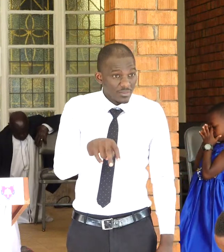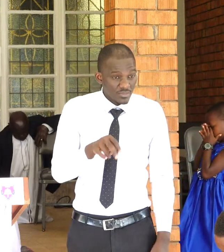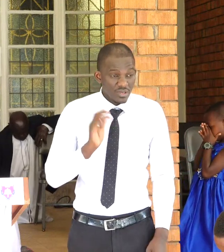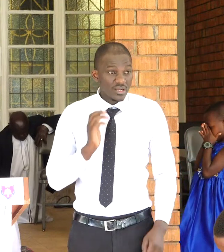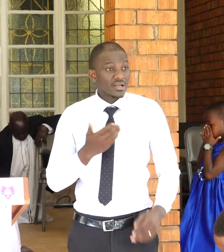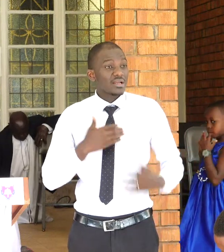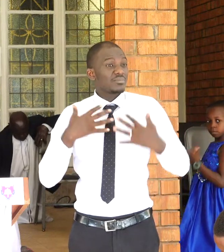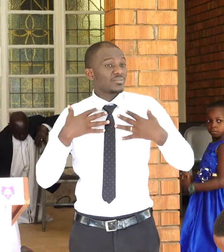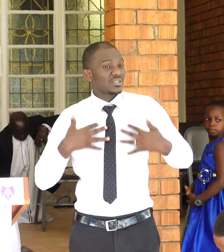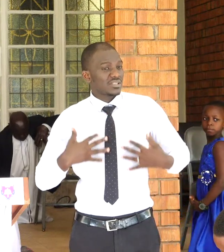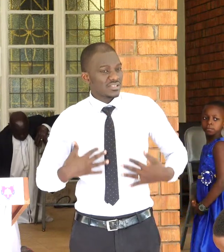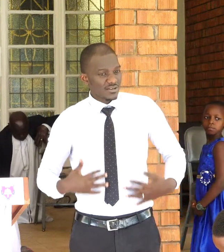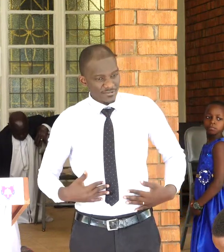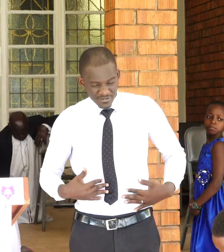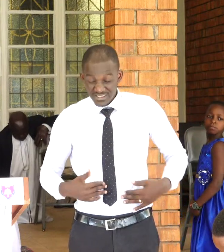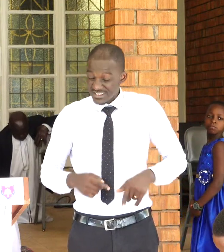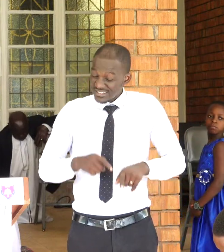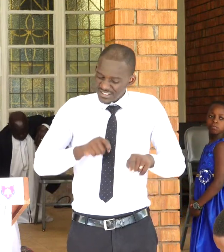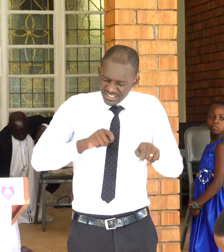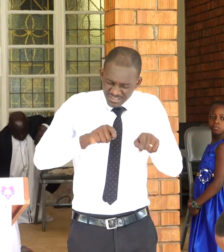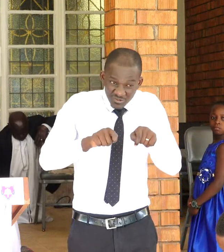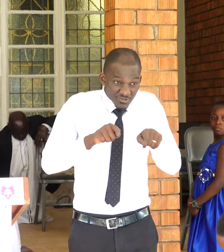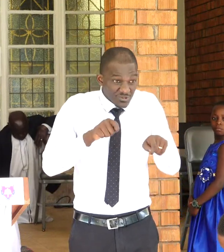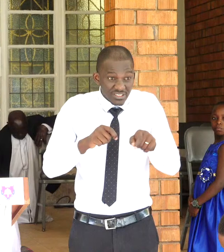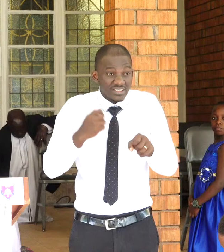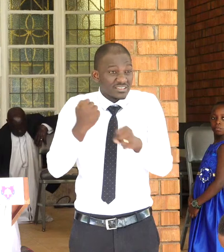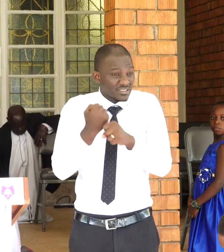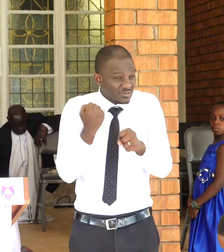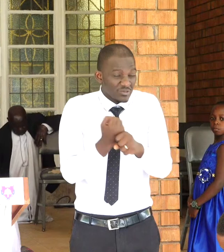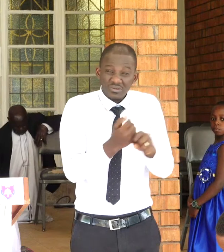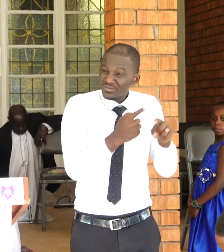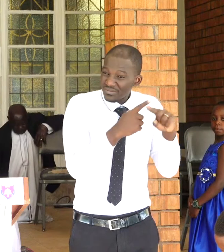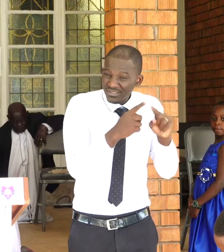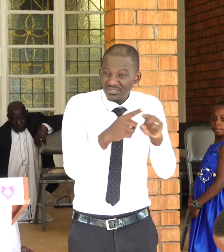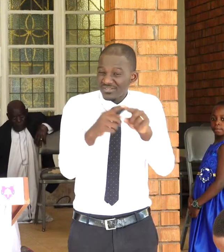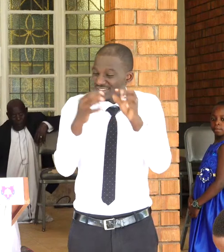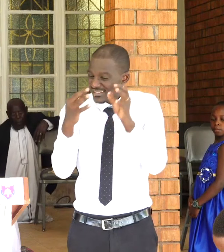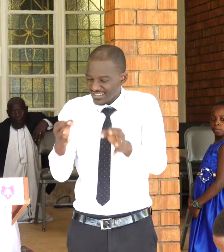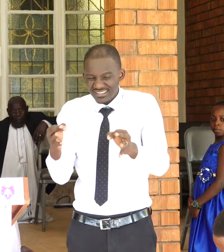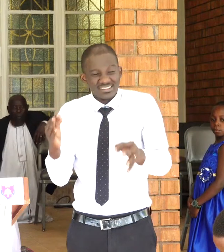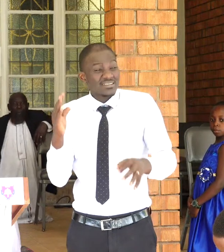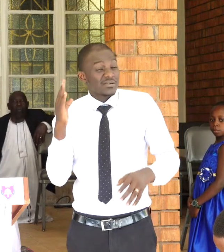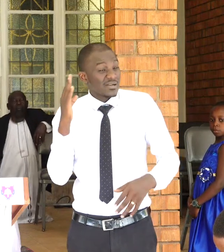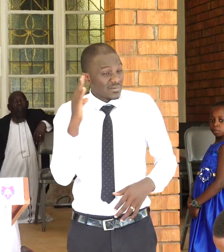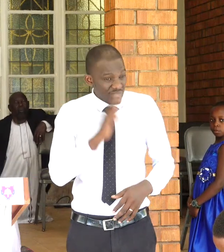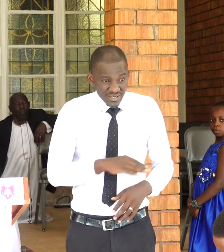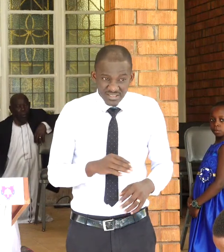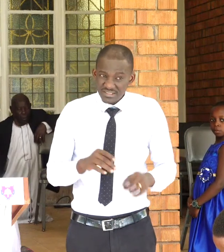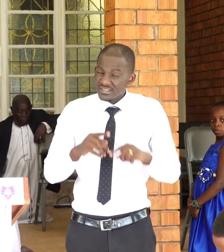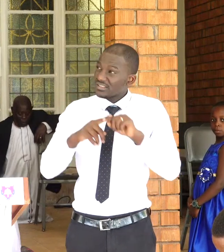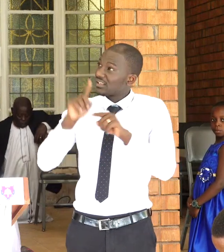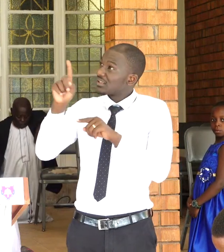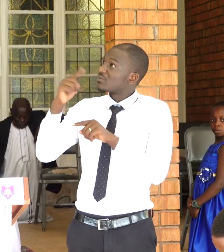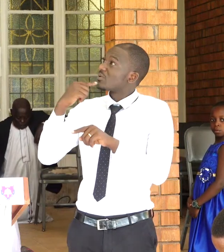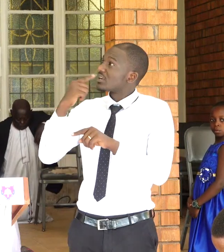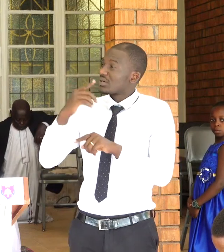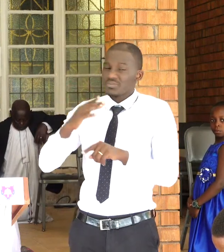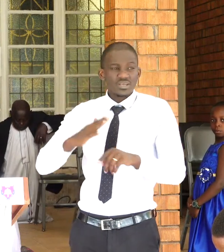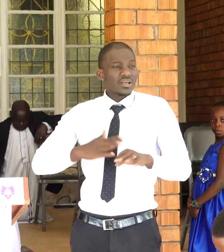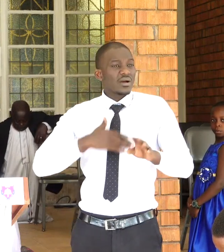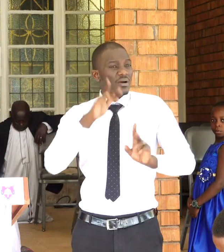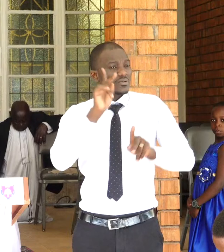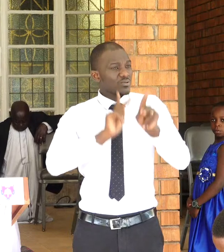gyaffe gitufuze ne tukola ebitatudya maaso go naye ogaye nti abantu bange abatumiddwa erinnya lyange